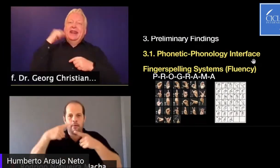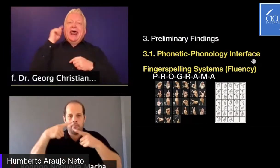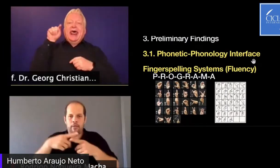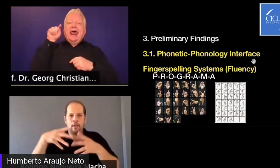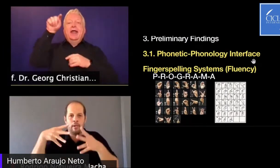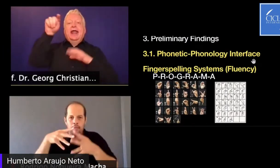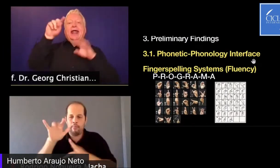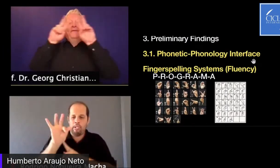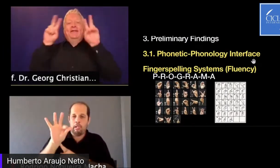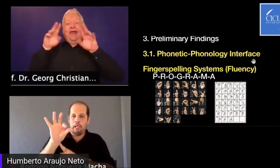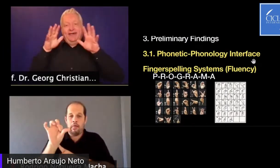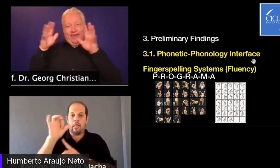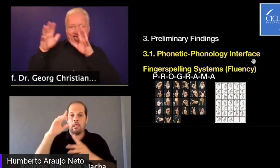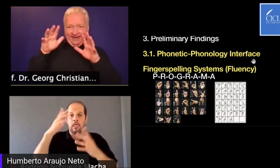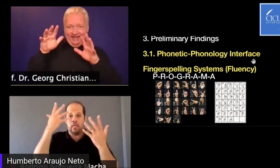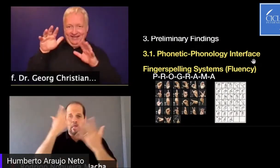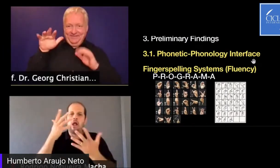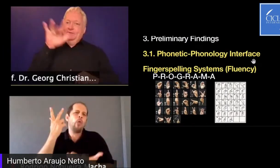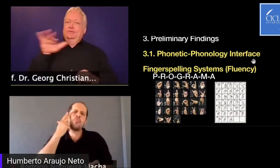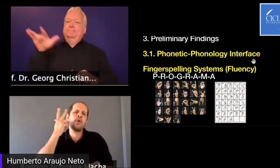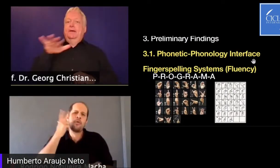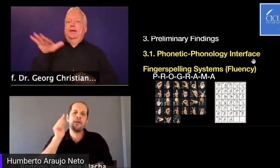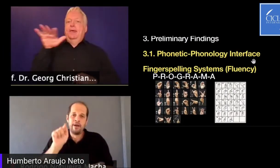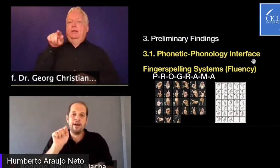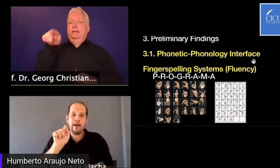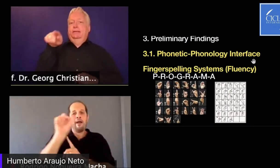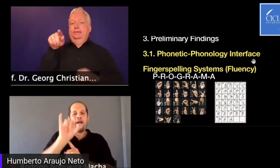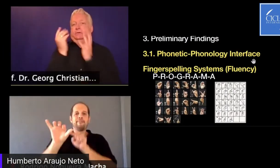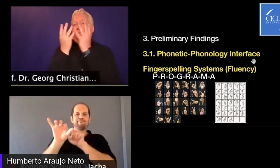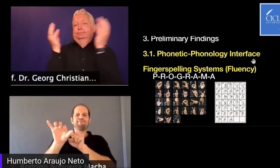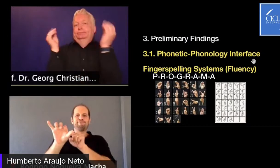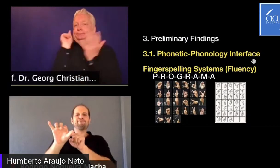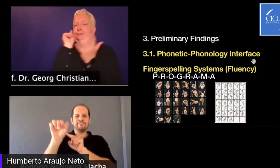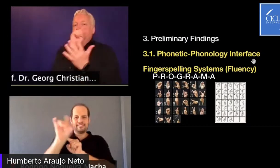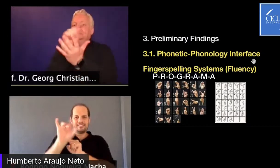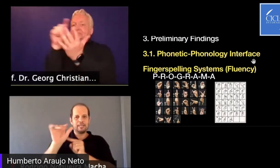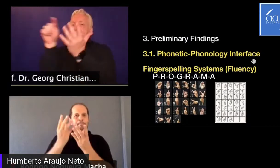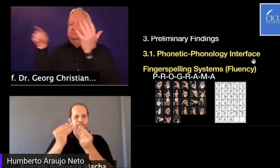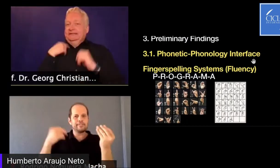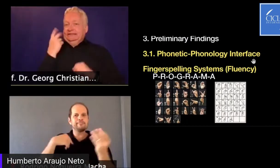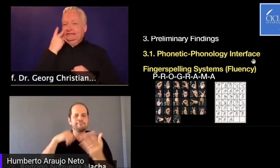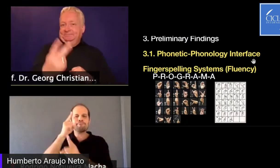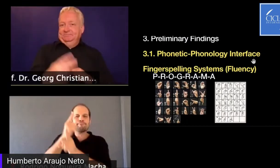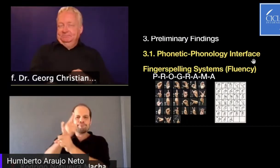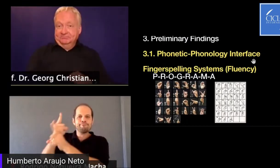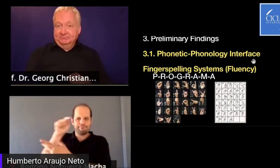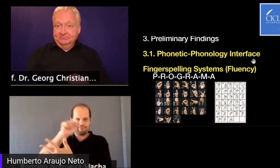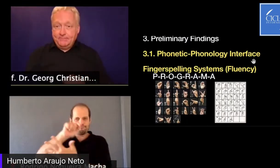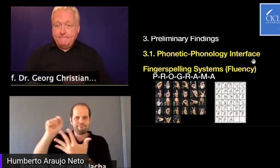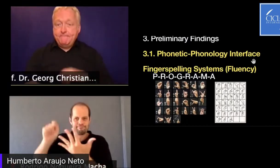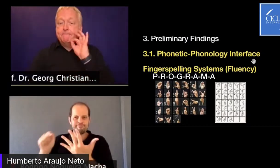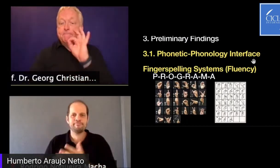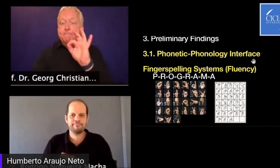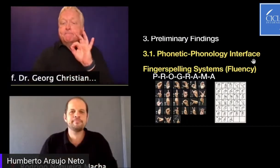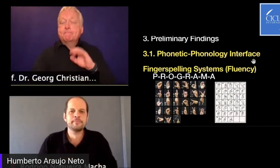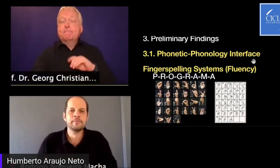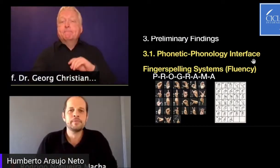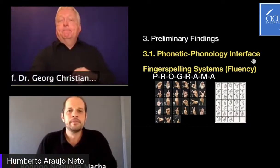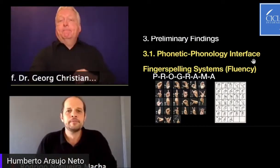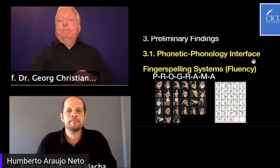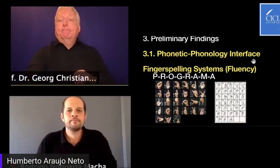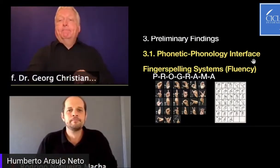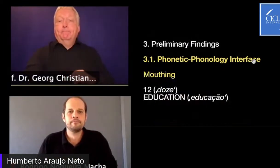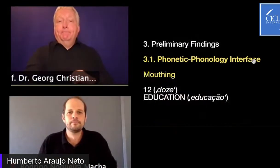soletrar, principalmente por causa dessas distinções que acontecem entre algumas letras, né? Então, a gente observou